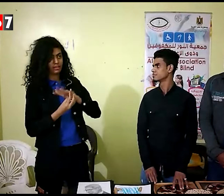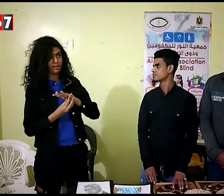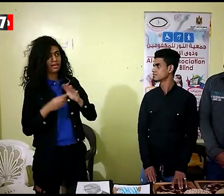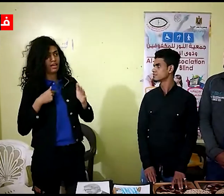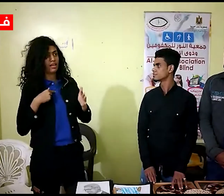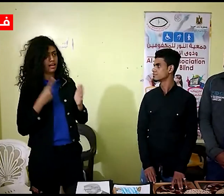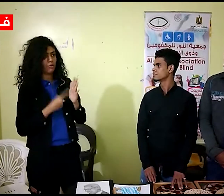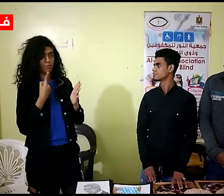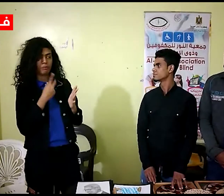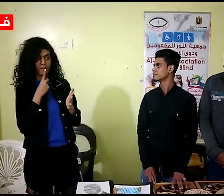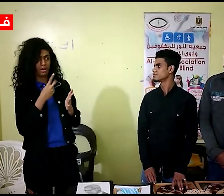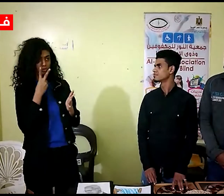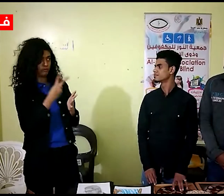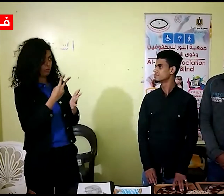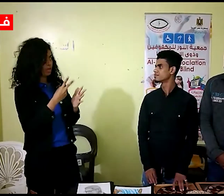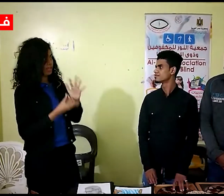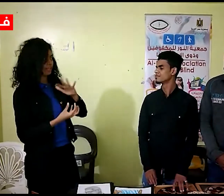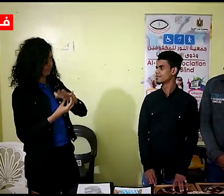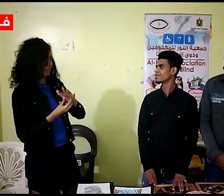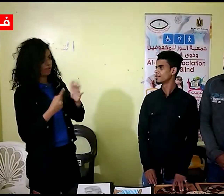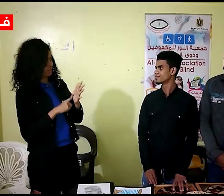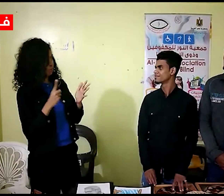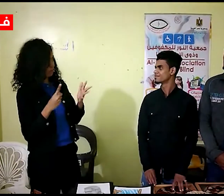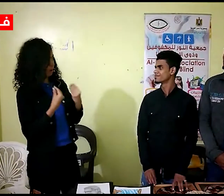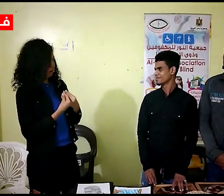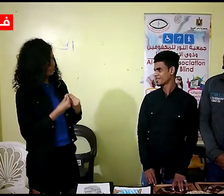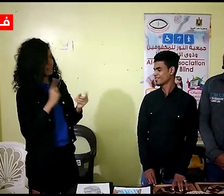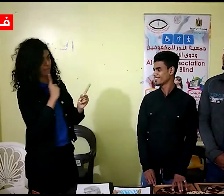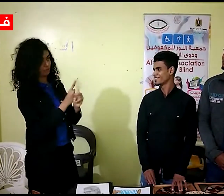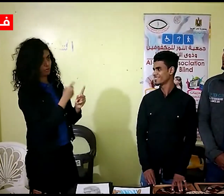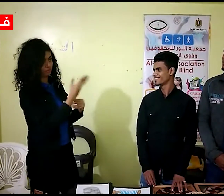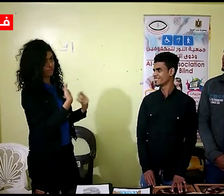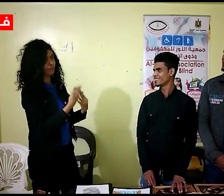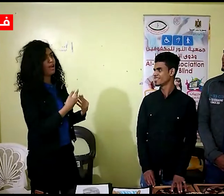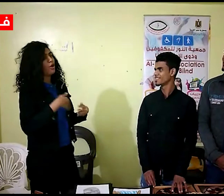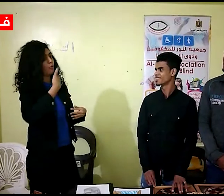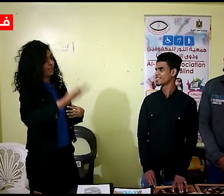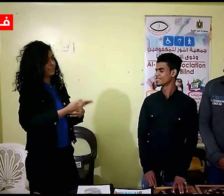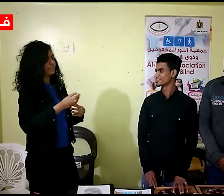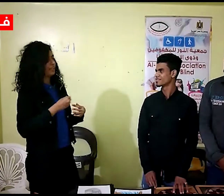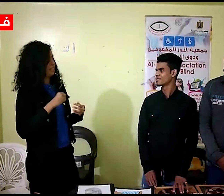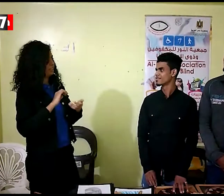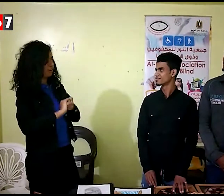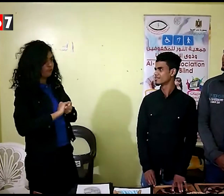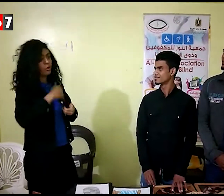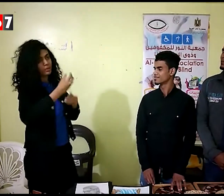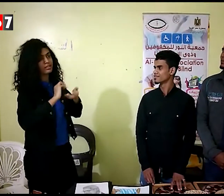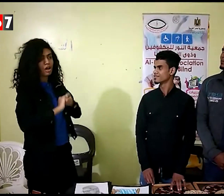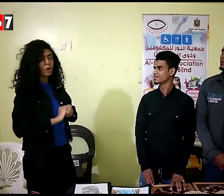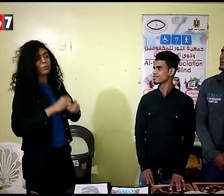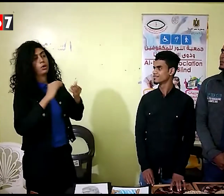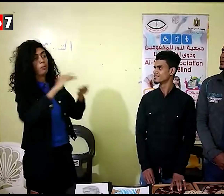بحس ان انا محتاجه ابقى متكلفه او شخصيه رسميه في ان انا اتعامل معاهم، لا